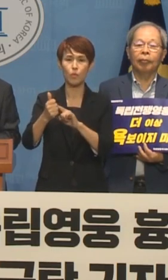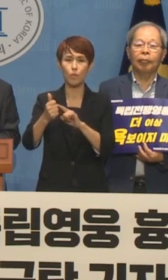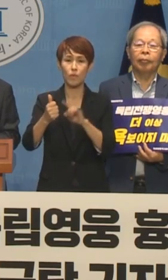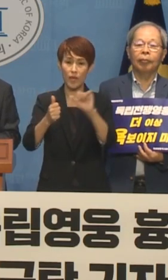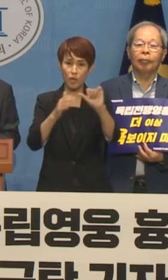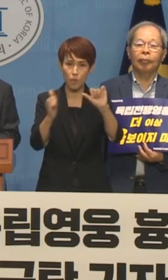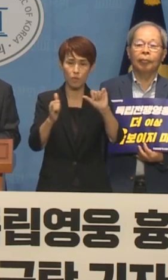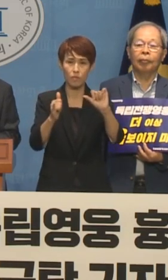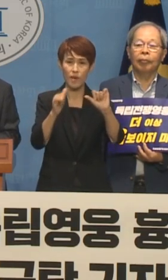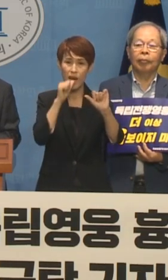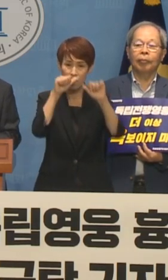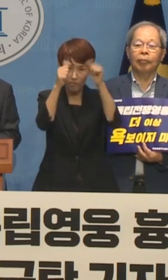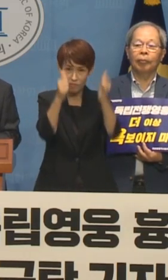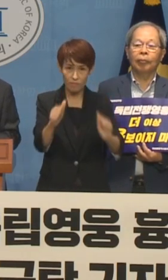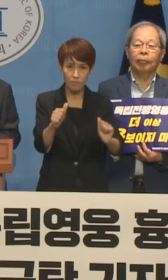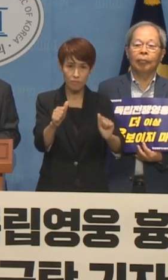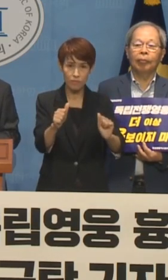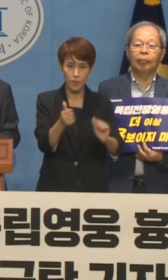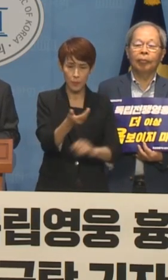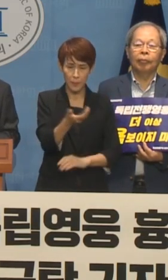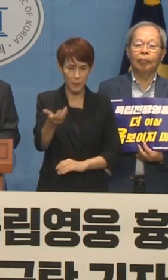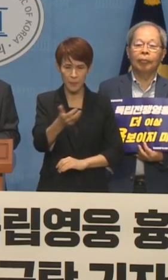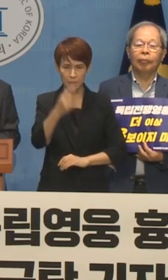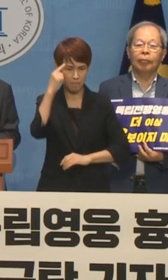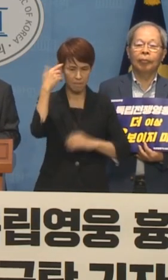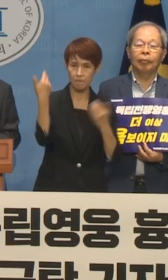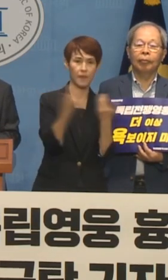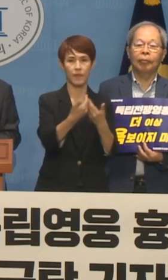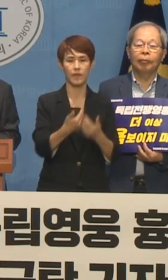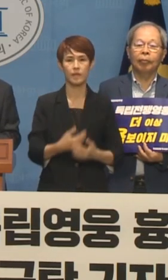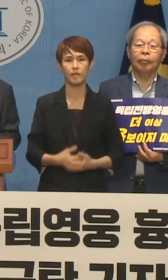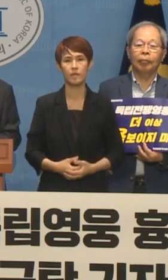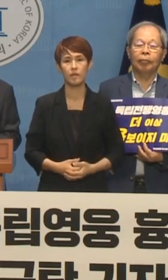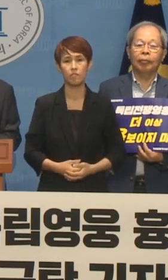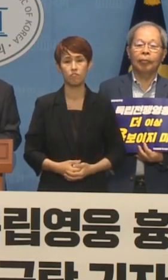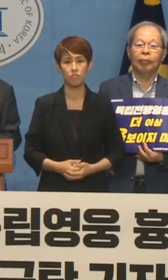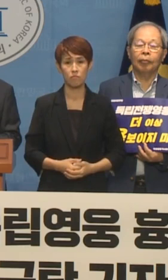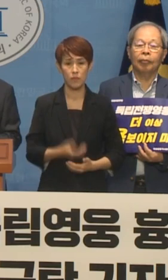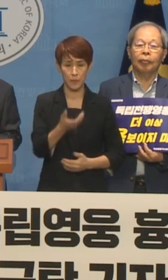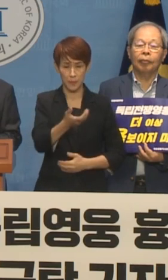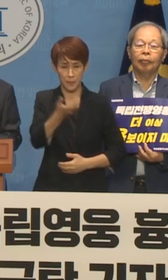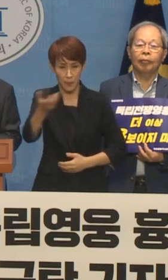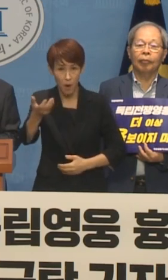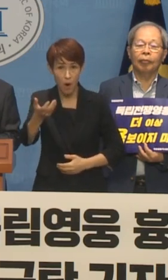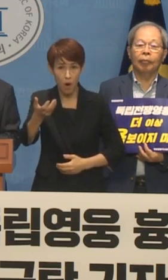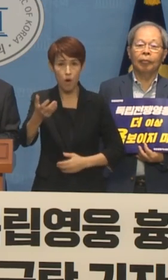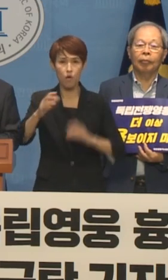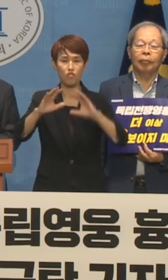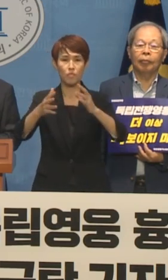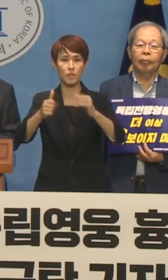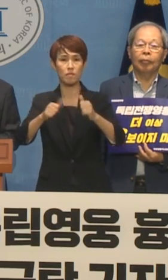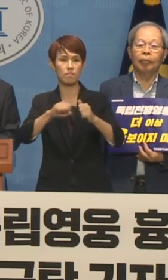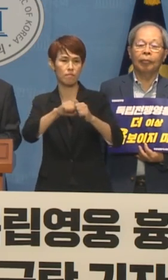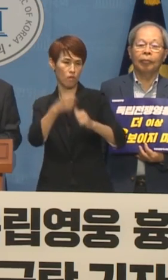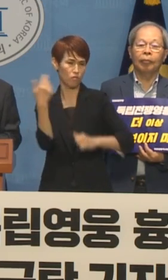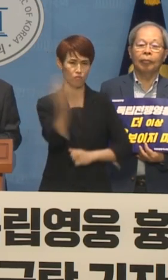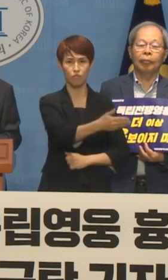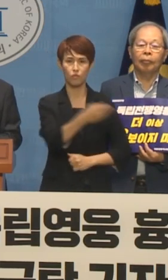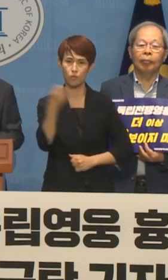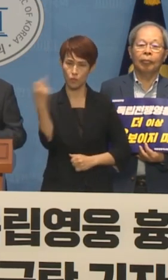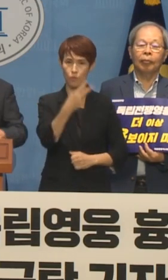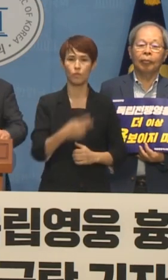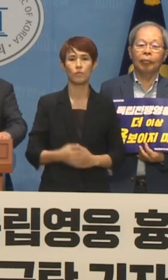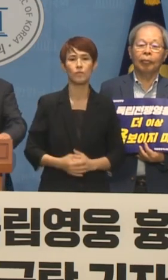단 1cm도 옮기는 것을 저희 용납하지 않습니다. 만약에 그렇게 하면 국민의 심판을 면치 못할